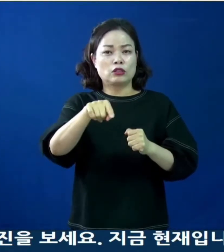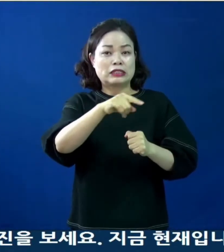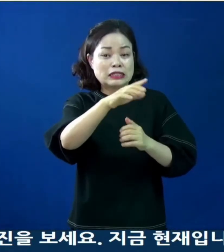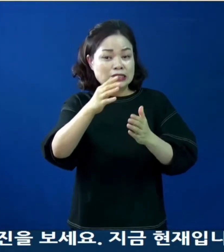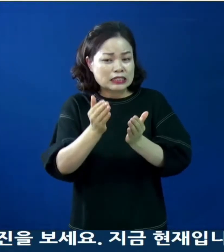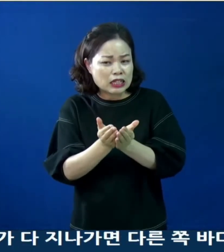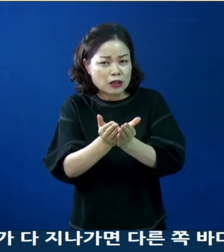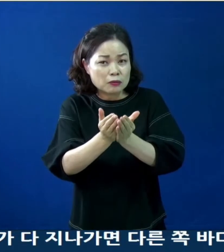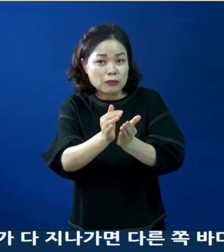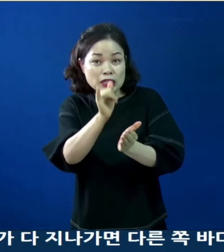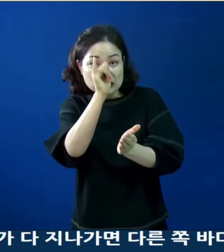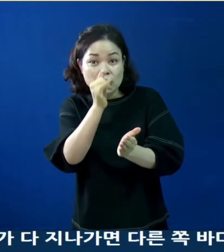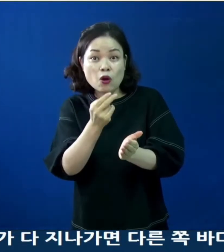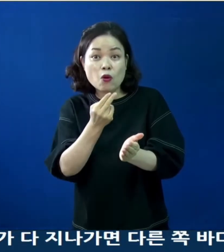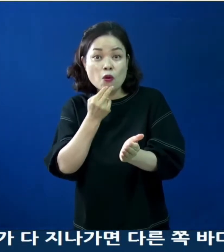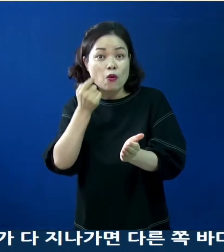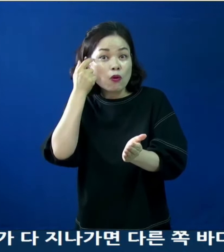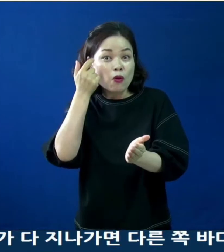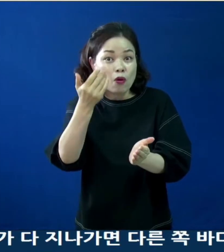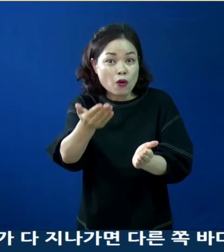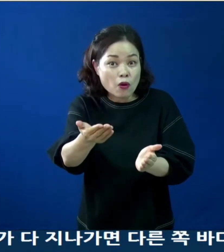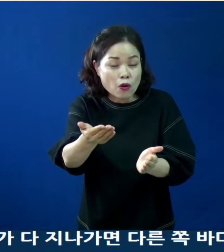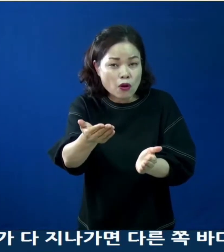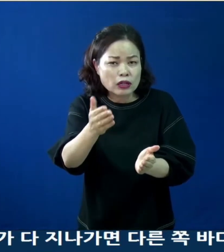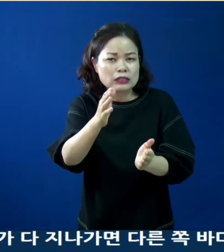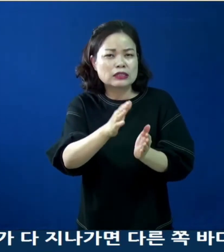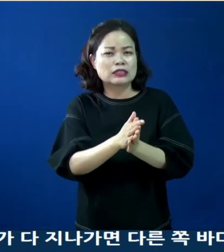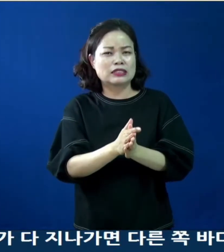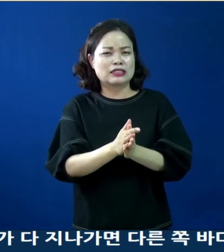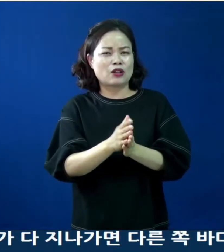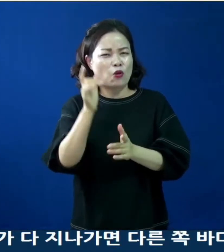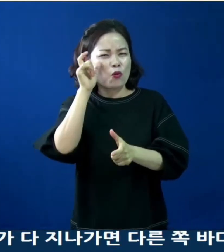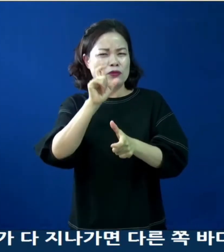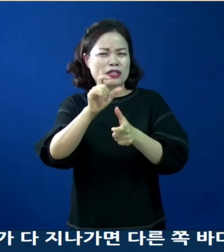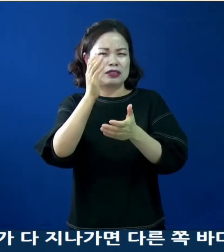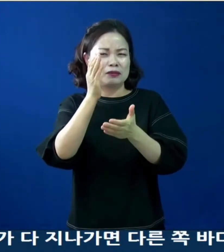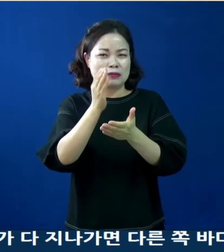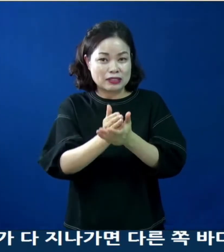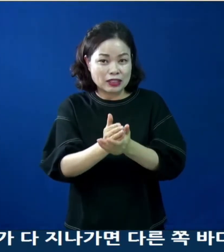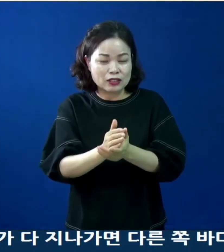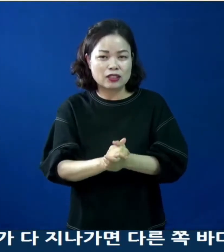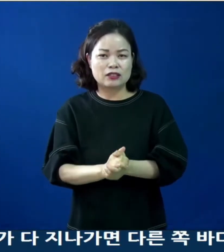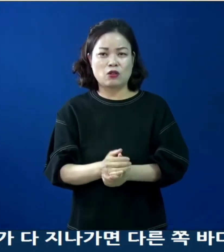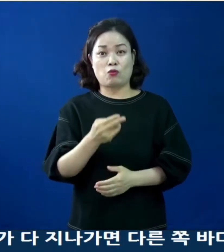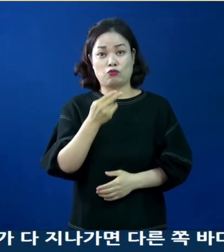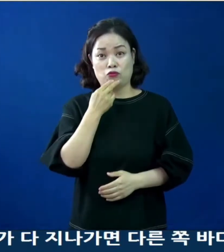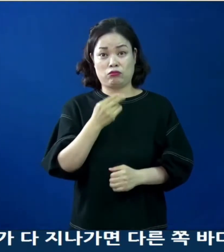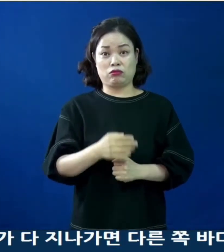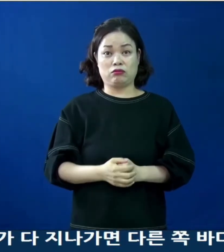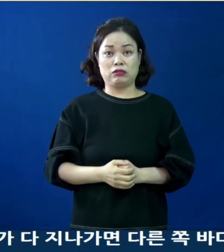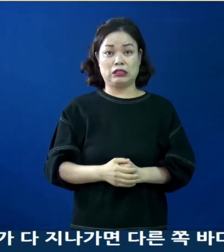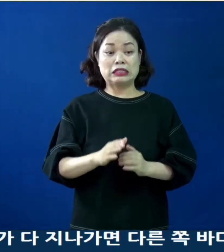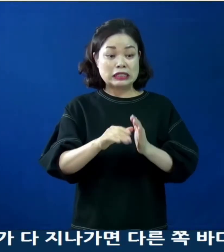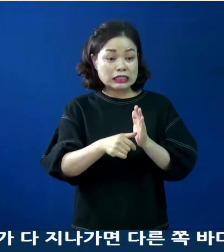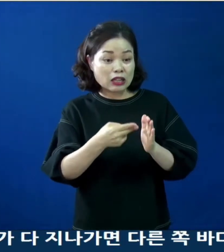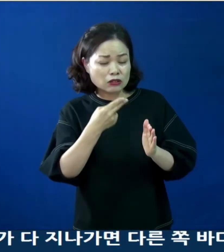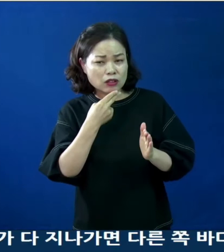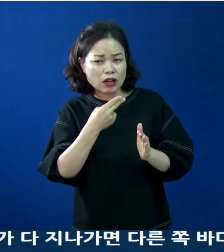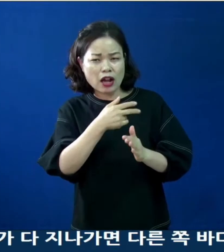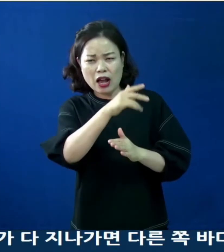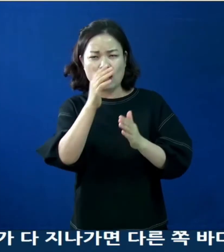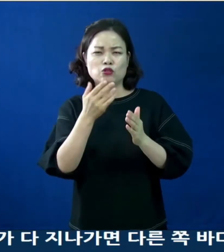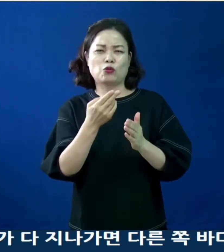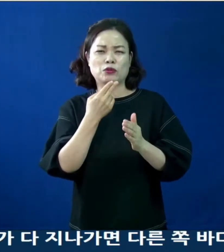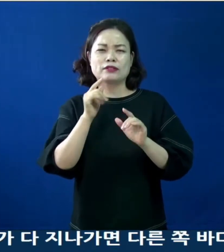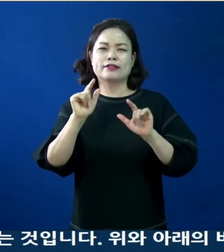당시에 있었겠습니까? 없었겠습니까? 고민하지 않도록 빨리 답을 드리면 없었습니다. 근데 아주 없었던 건